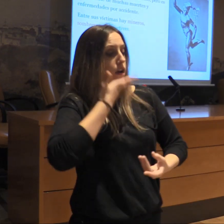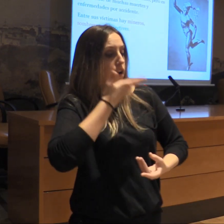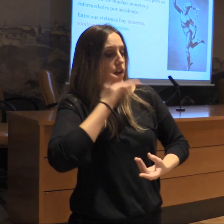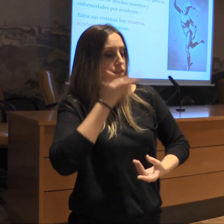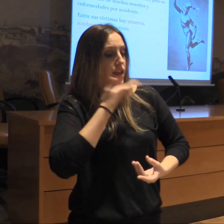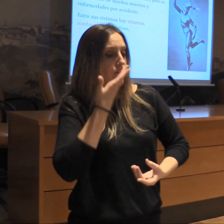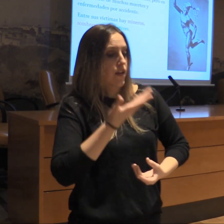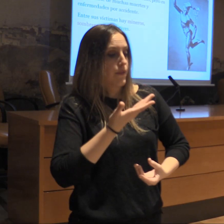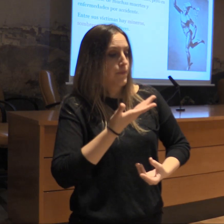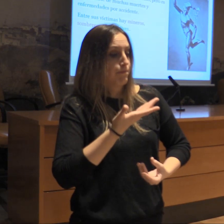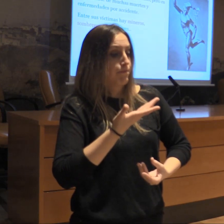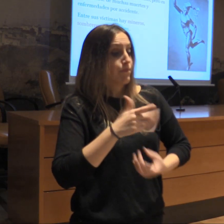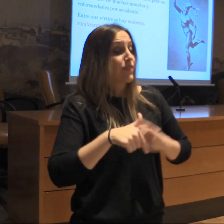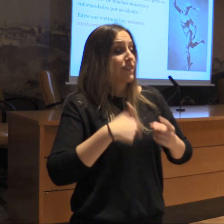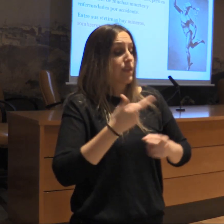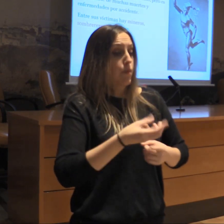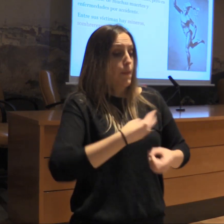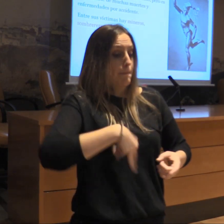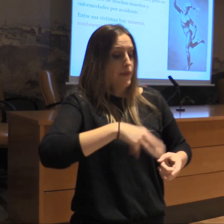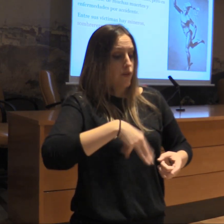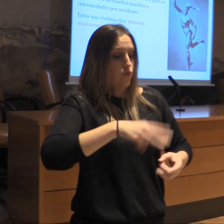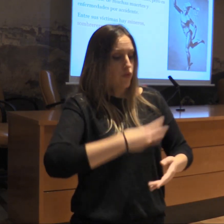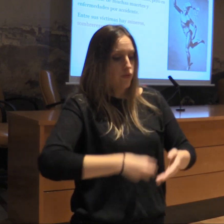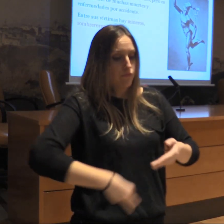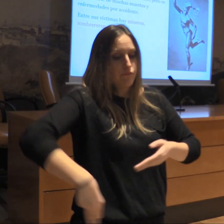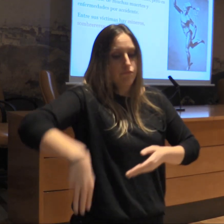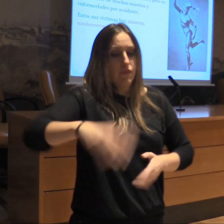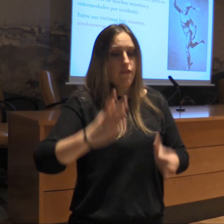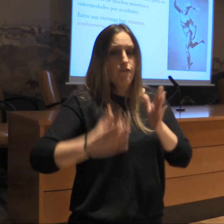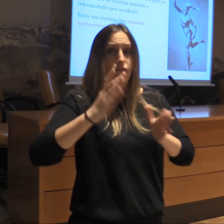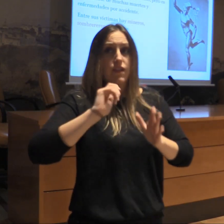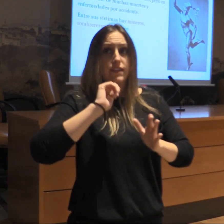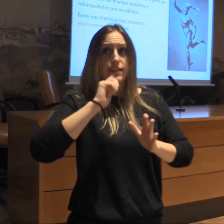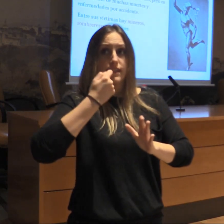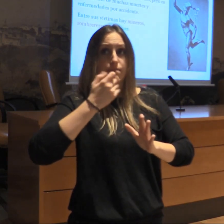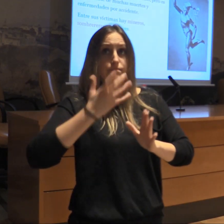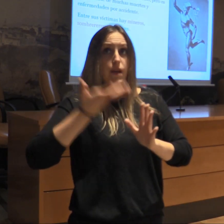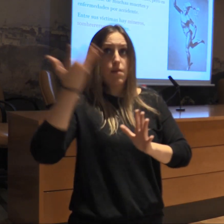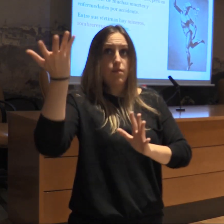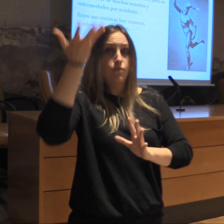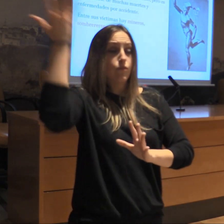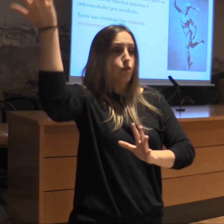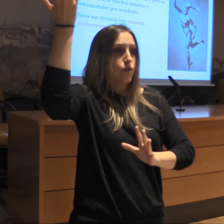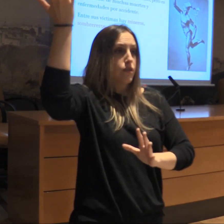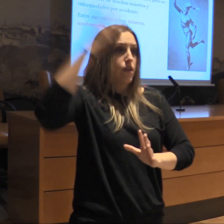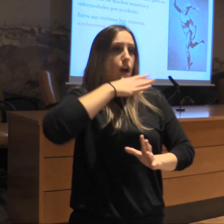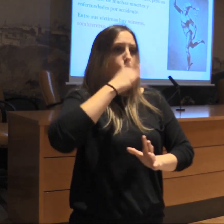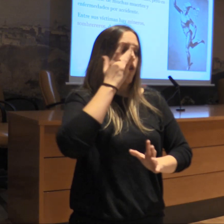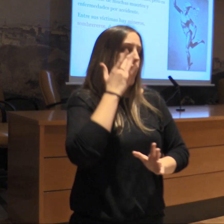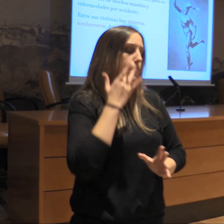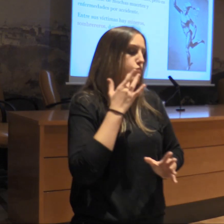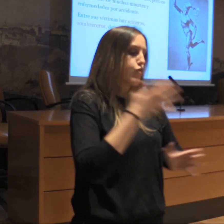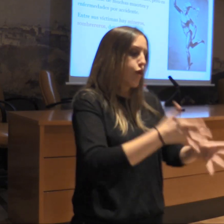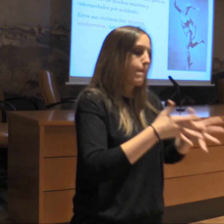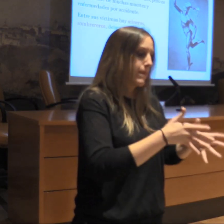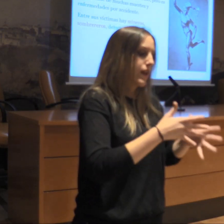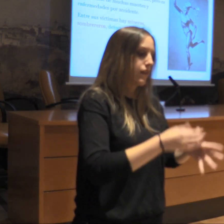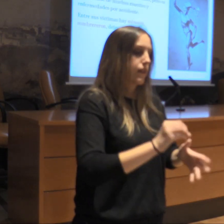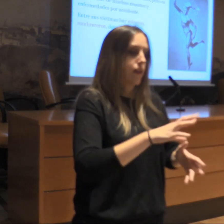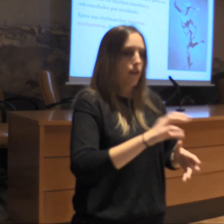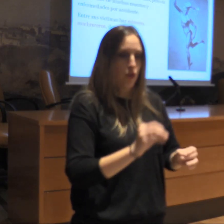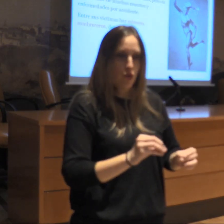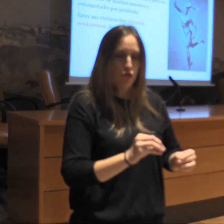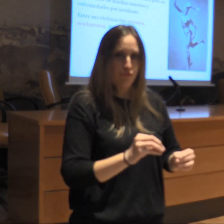amalgama, el mercurio salía en fase vapor y quedaba puro el oro y la plata, libre del resto de